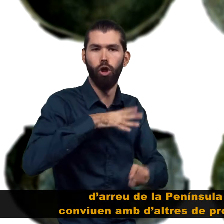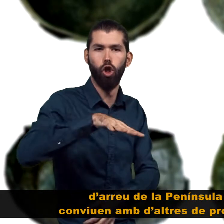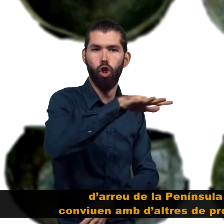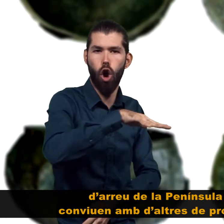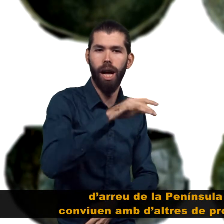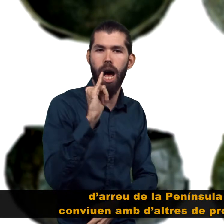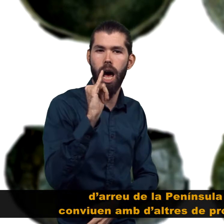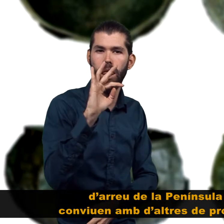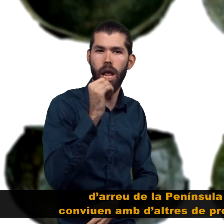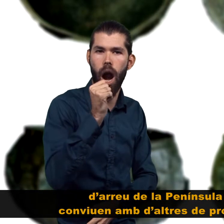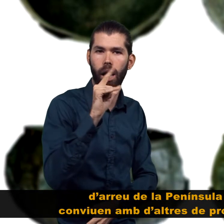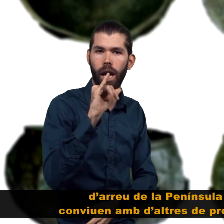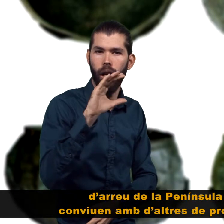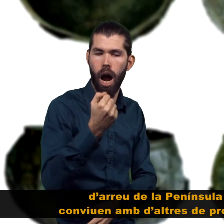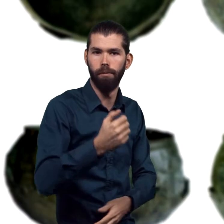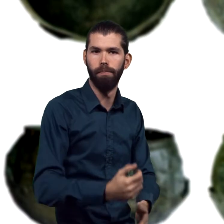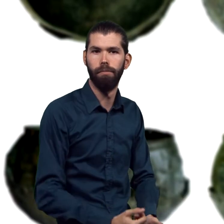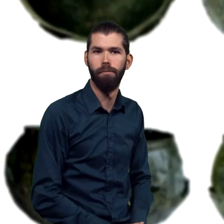itàlica.